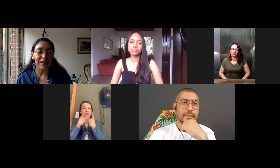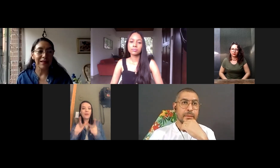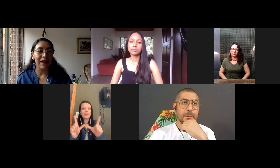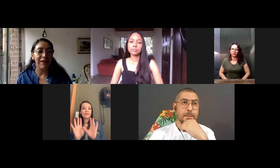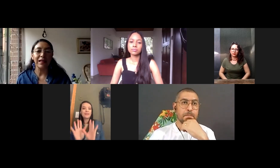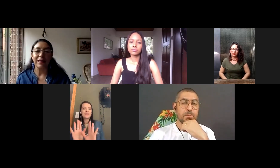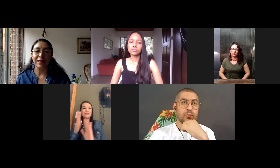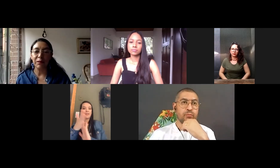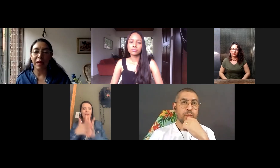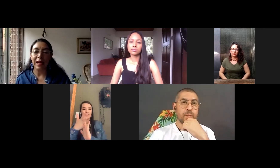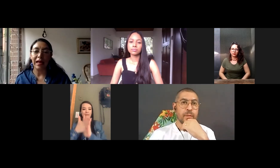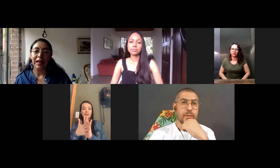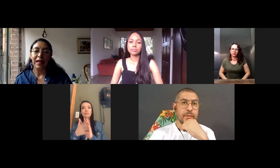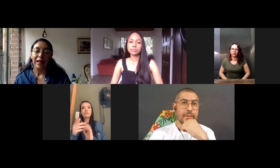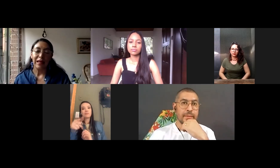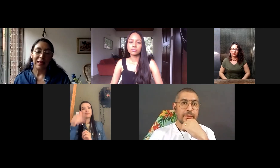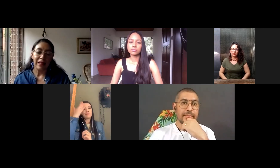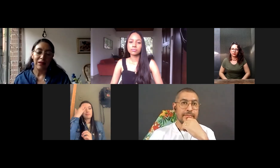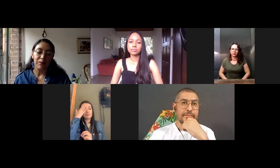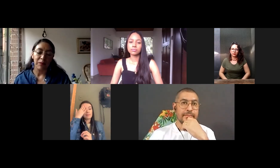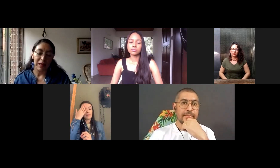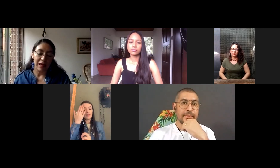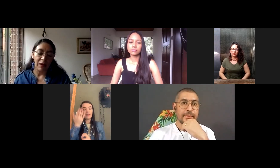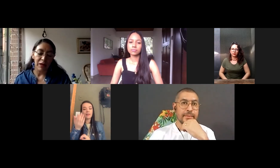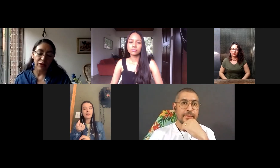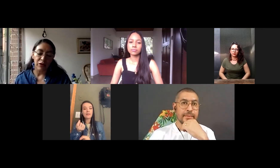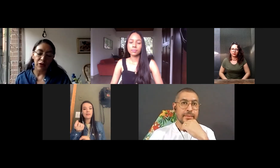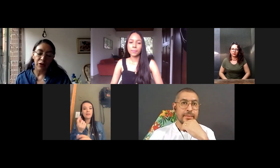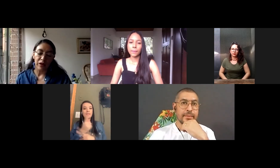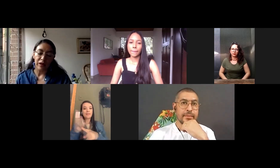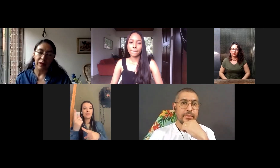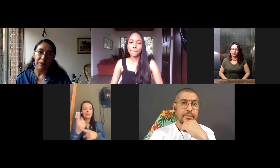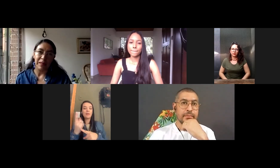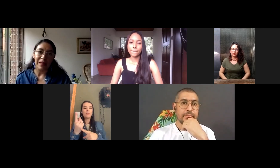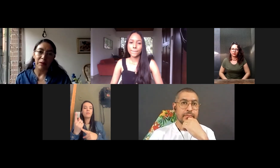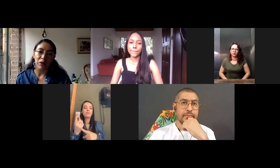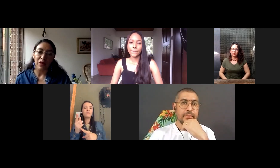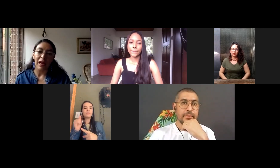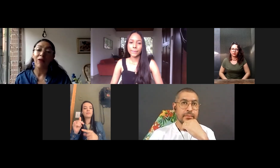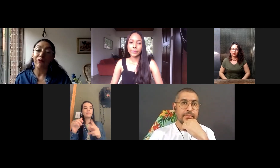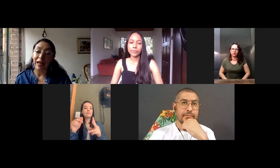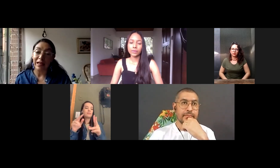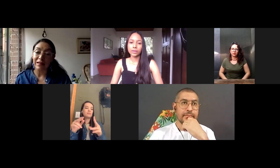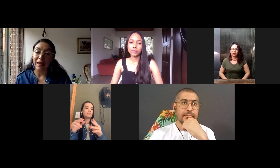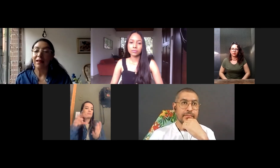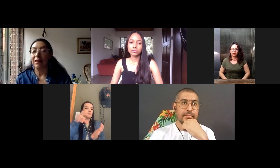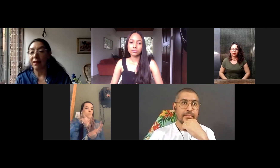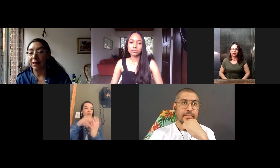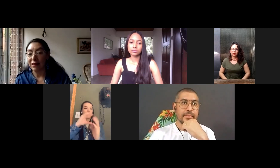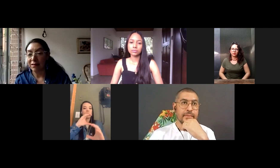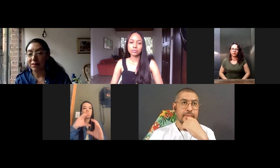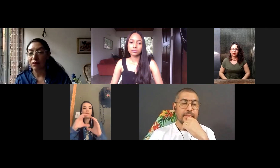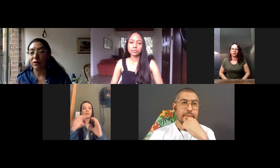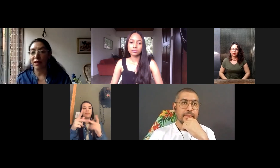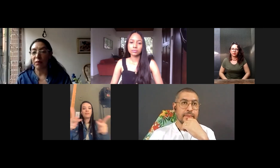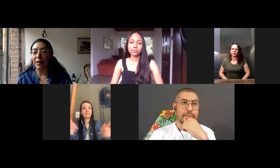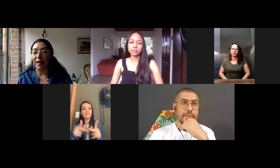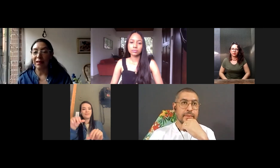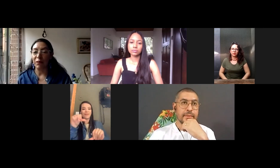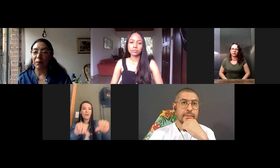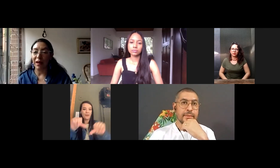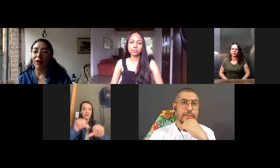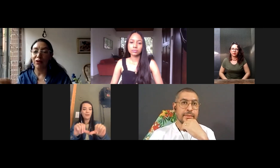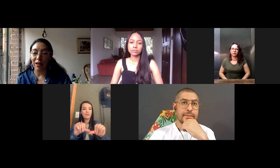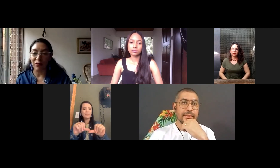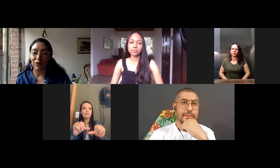ustedes ya saben, esta semana en el laboratorio pasamos la conferencia de nuestra invitada